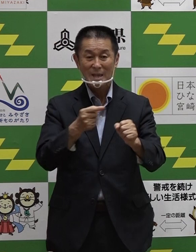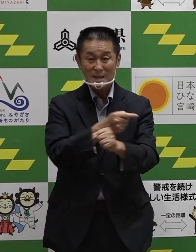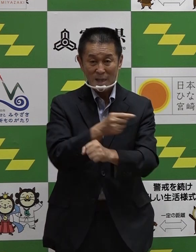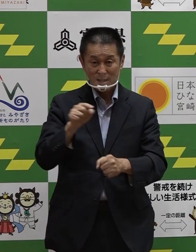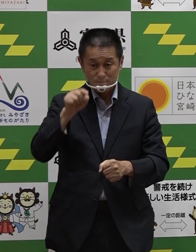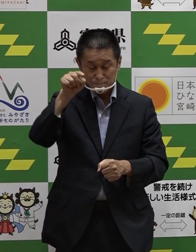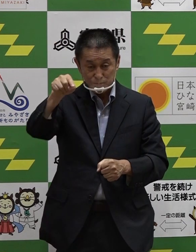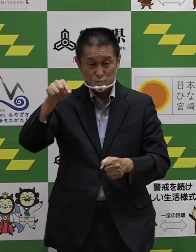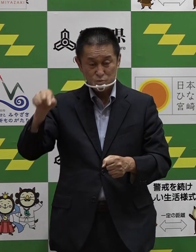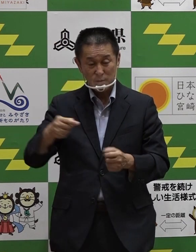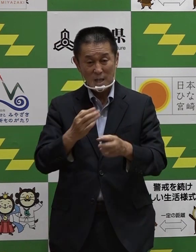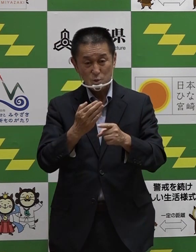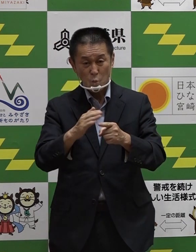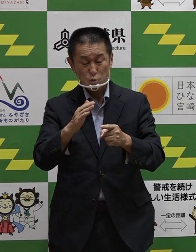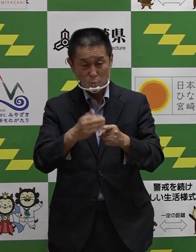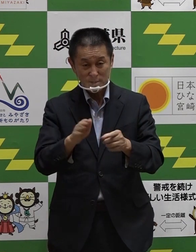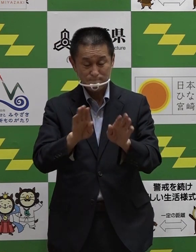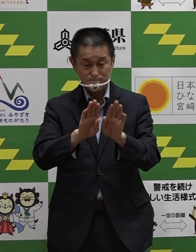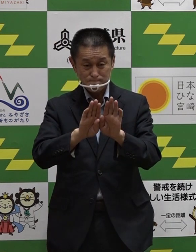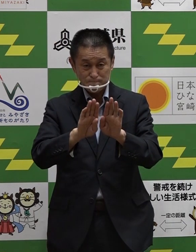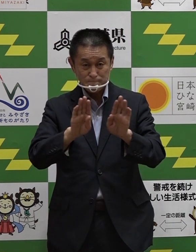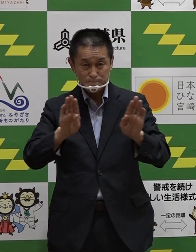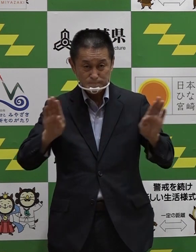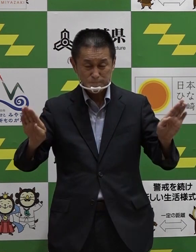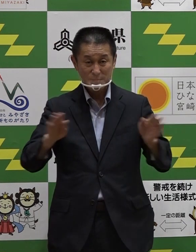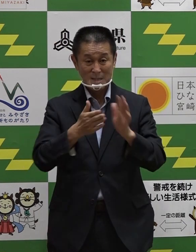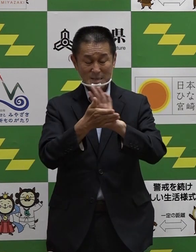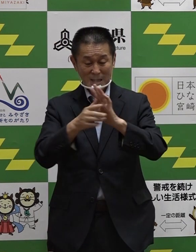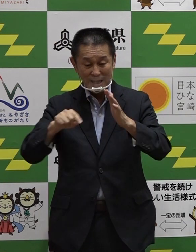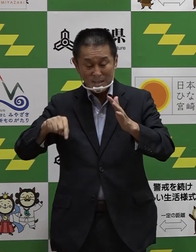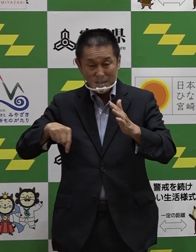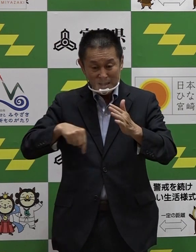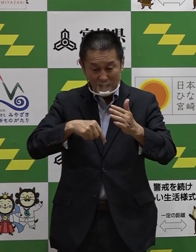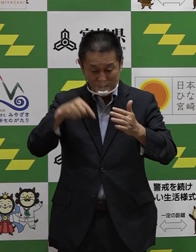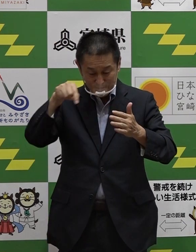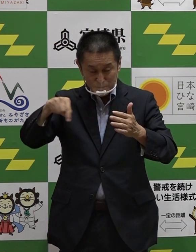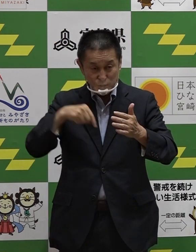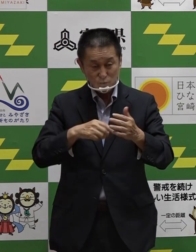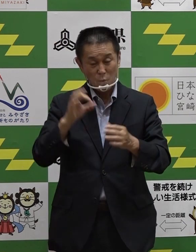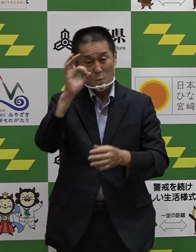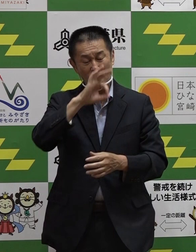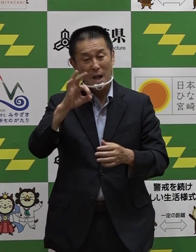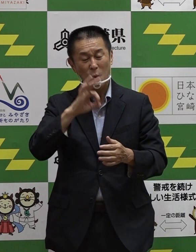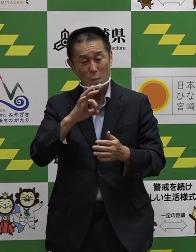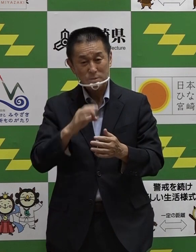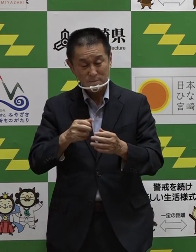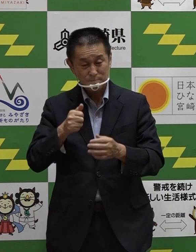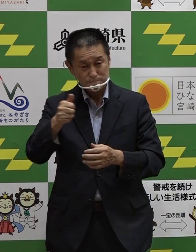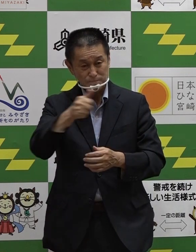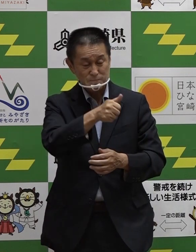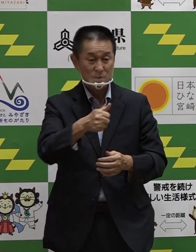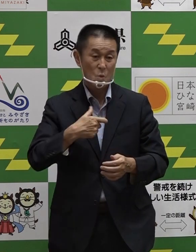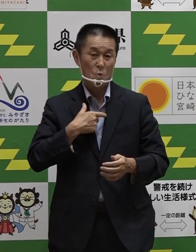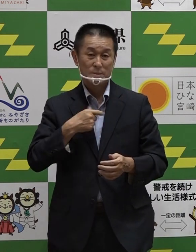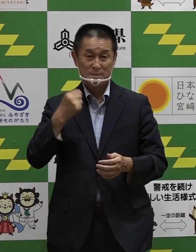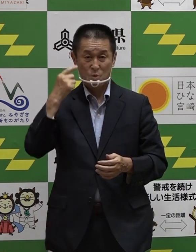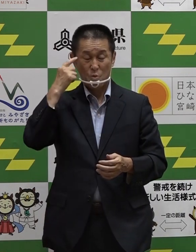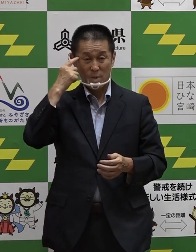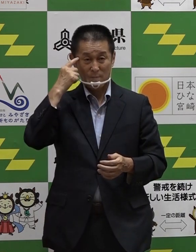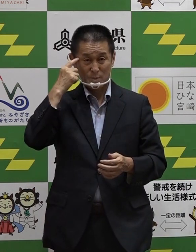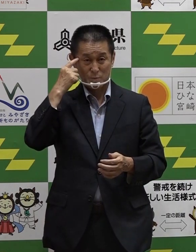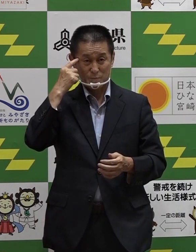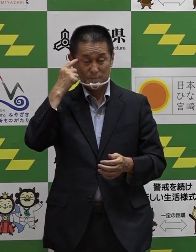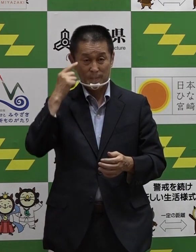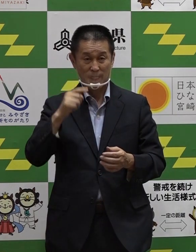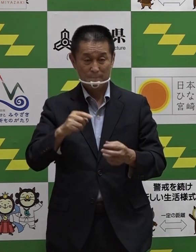々に解除というような状況でありますので、ぜひ県内観光に取り組んでいただきたいという思いがございます。それに関しま